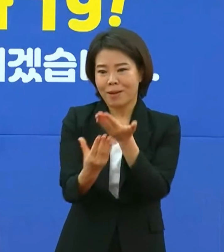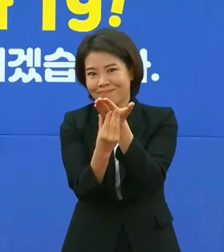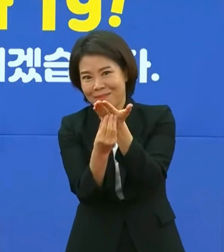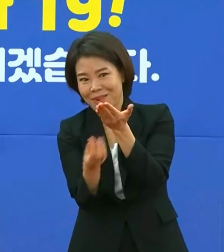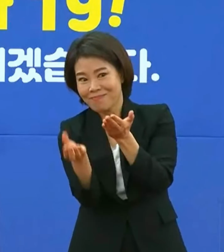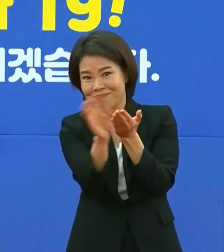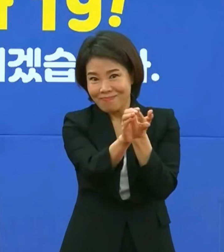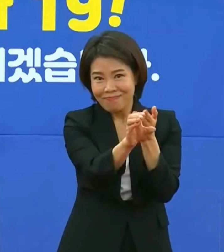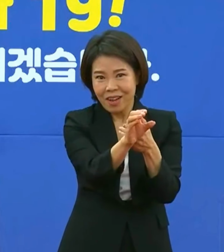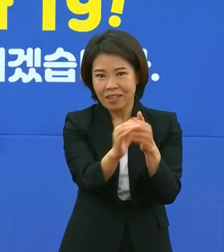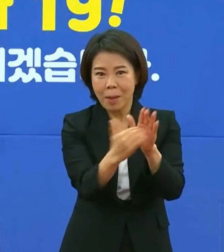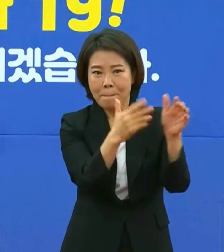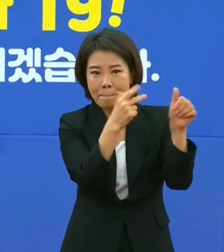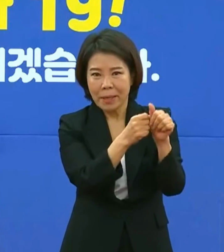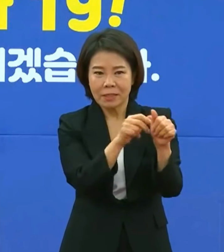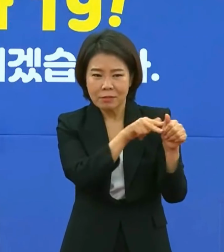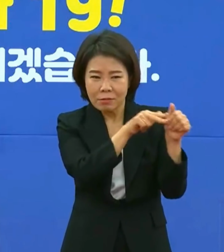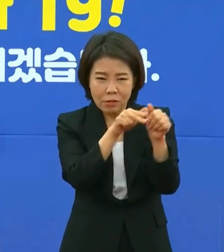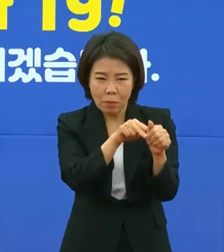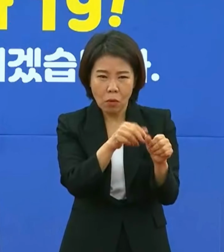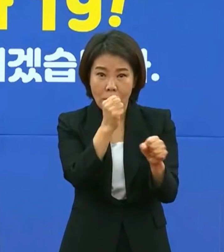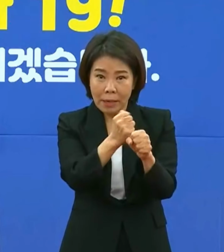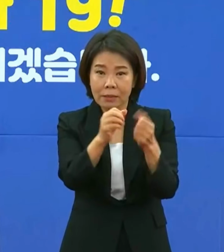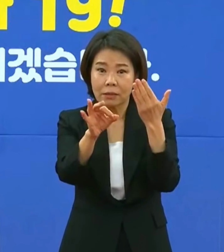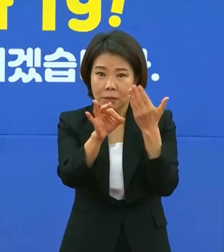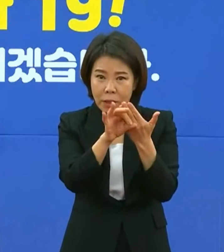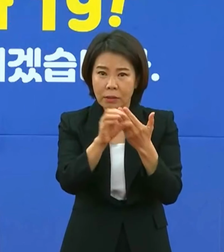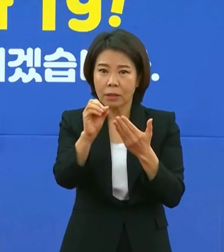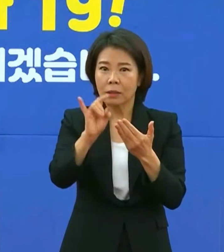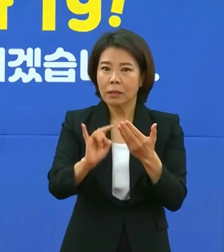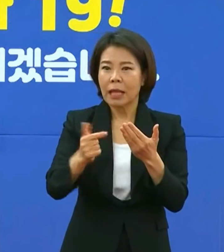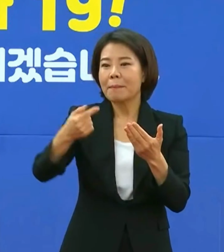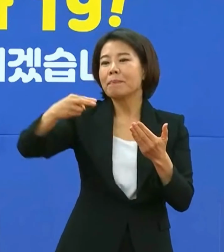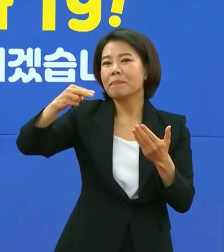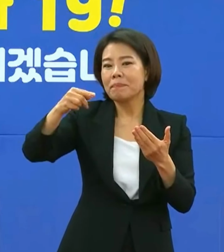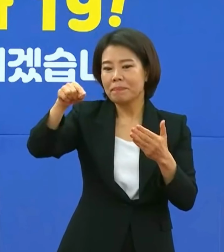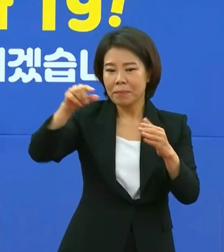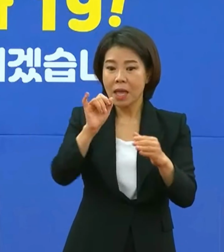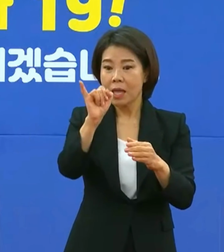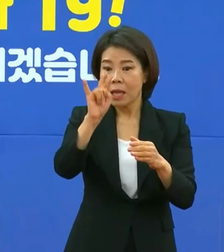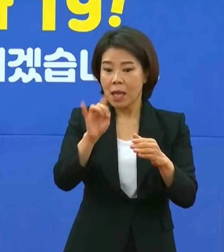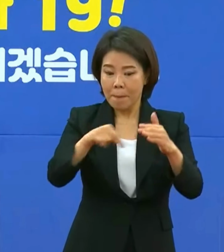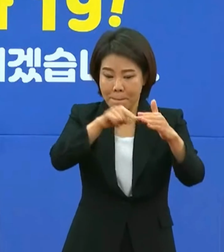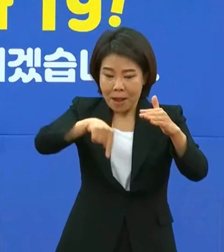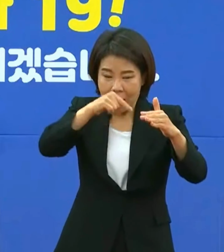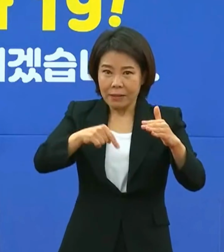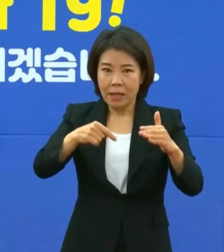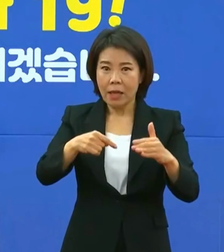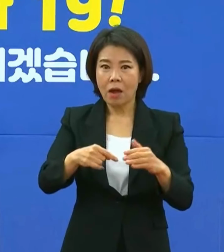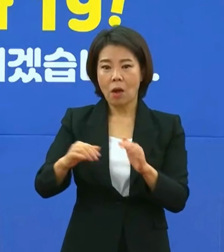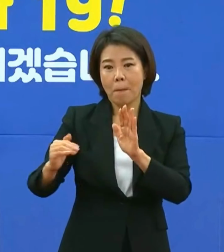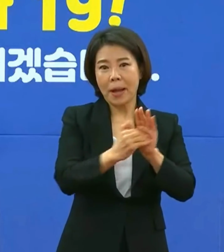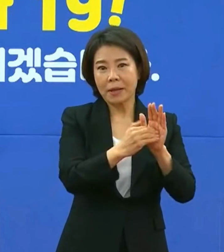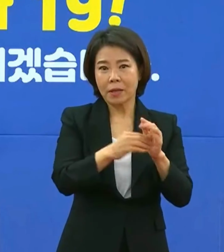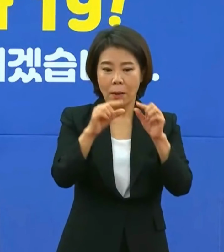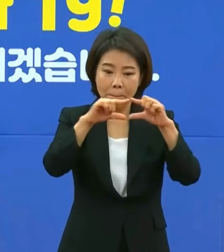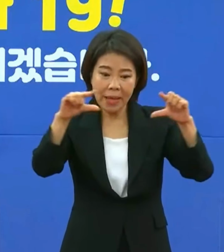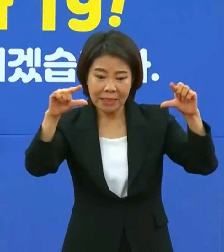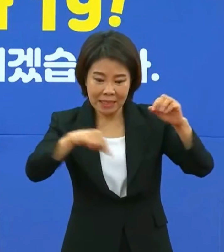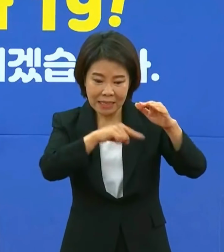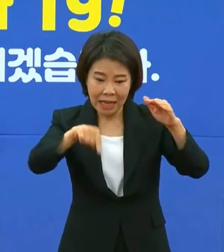백신 적정 정보 를 발급 받은 이용자는 엠넷 엠 데이 의 방역 패스 메뉴에서 당 역